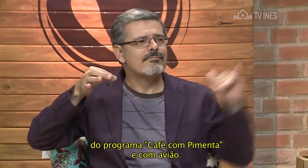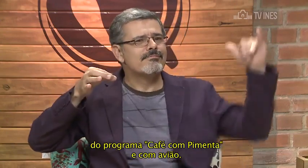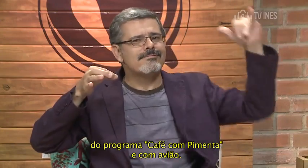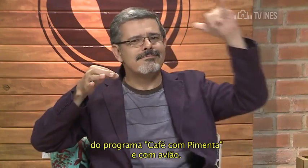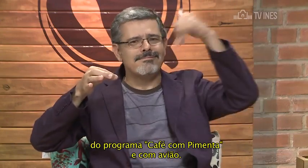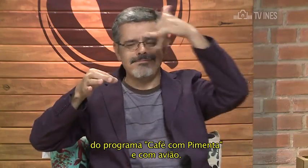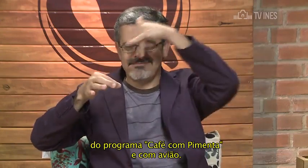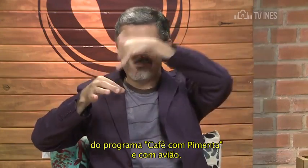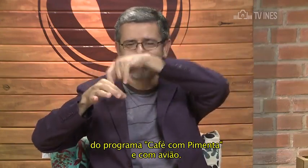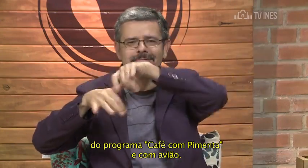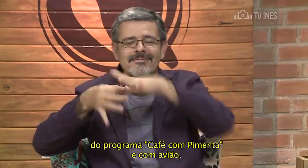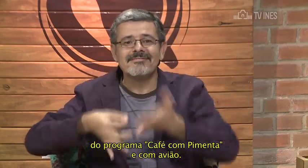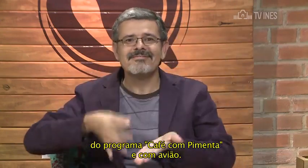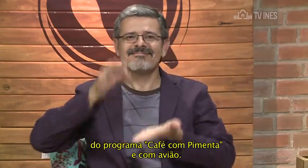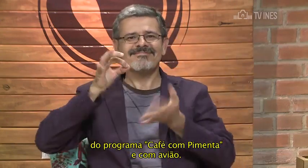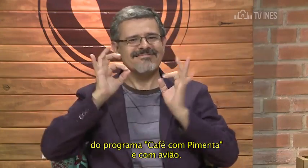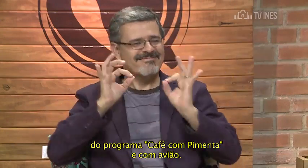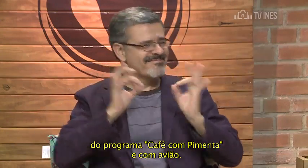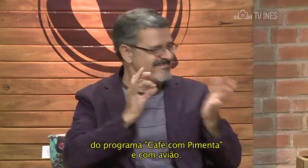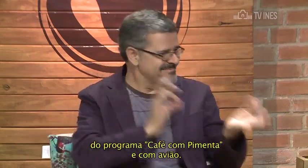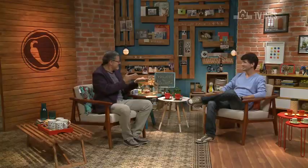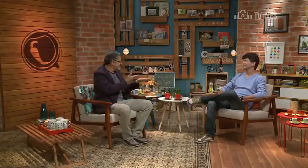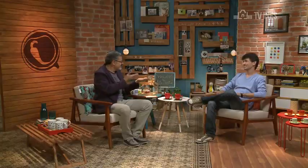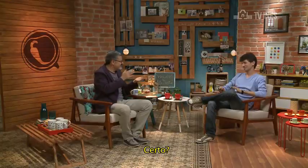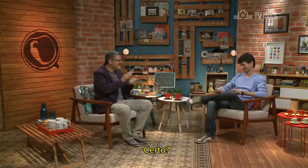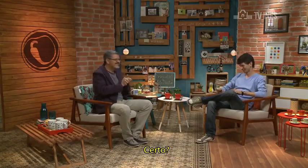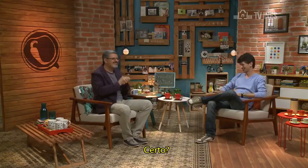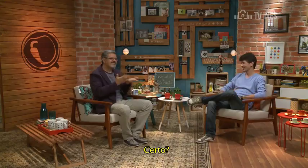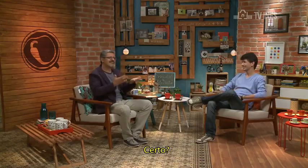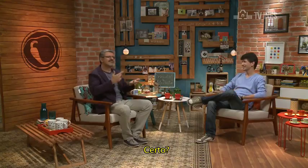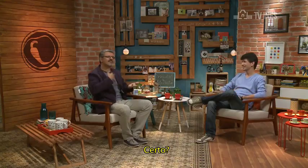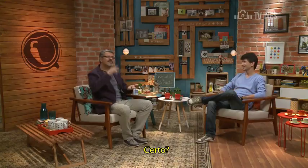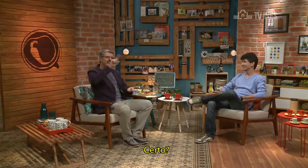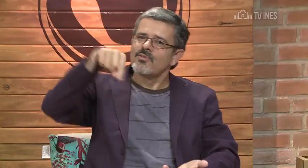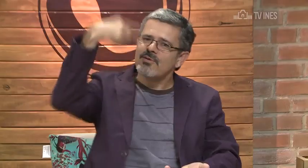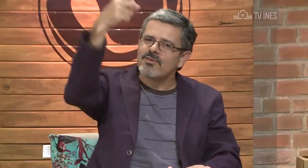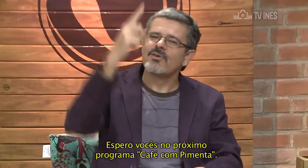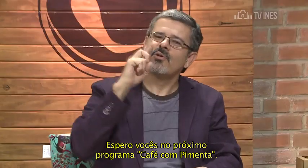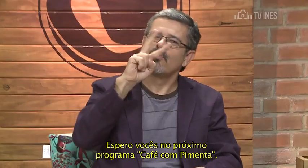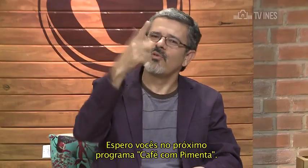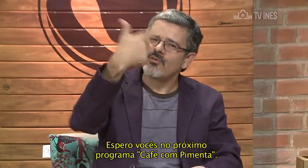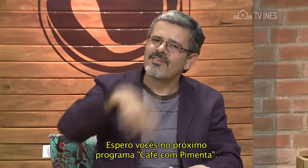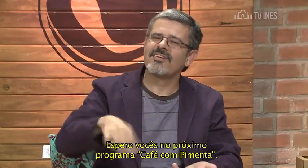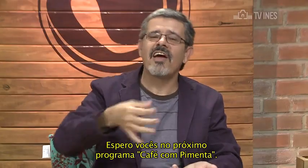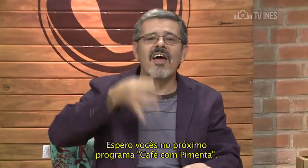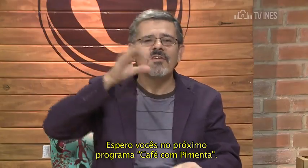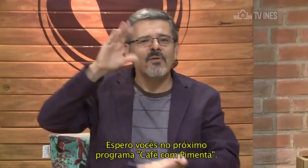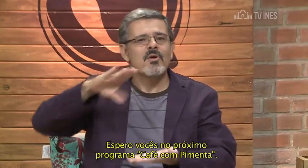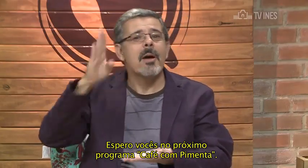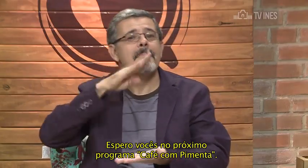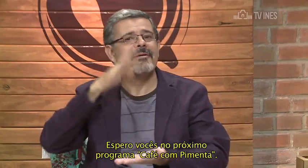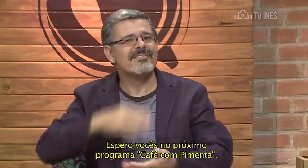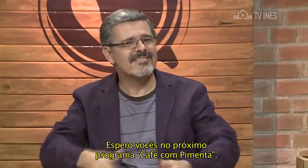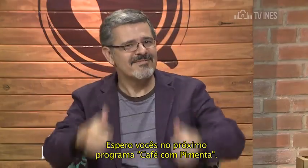café com pimenta e com o avião Tá certo espero vocês no próximo programa